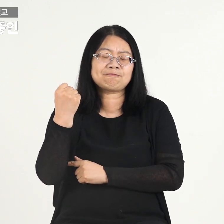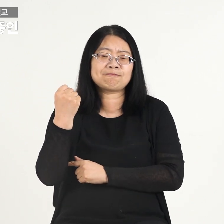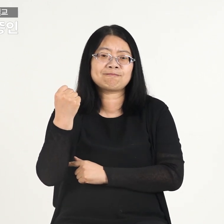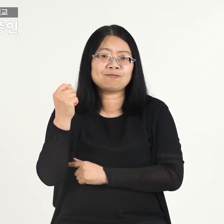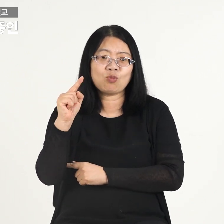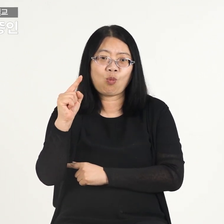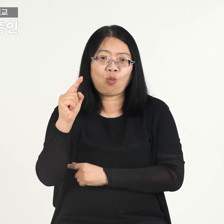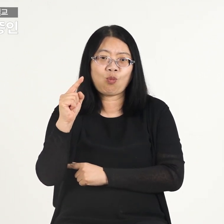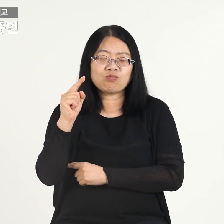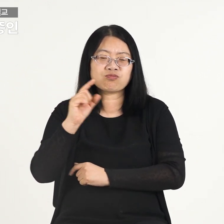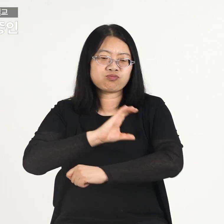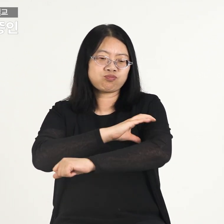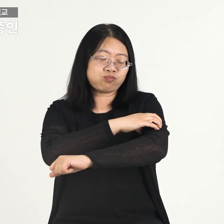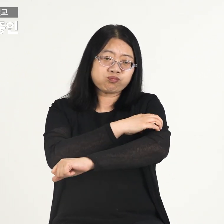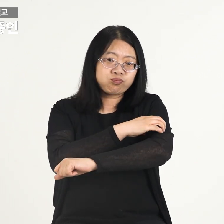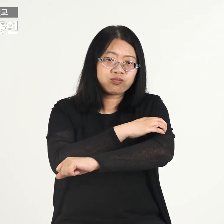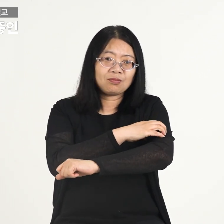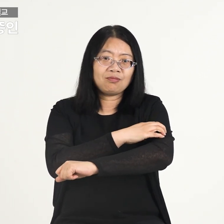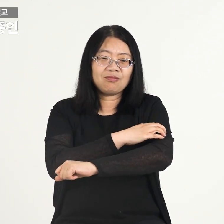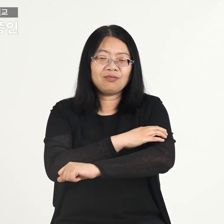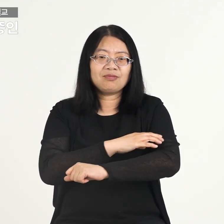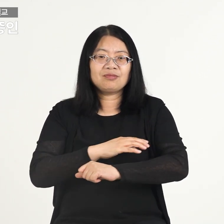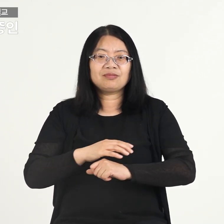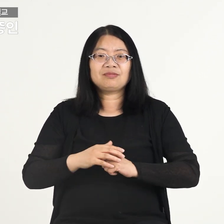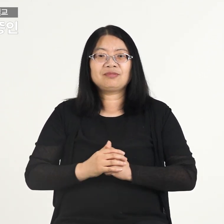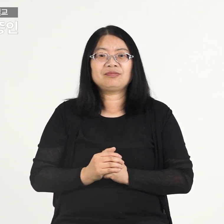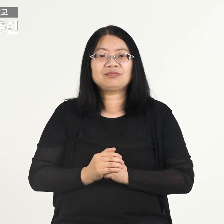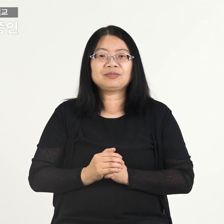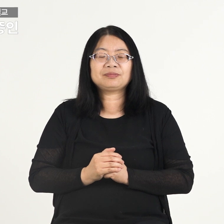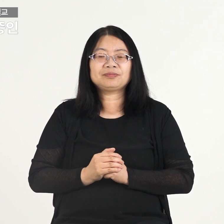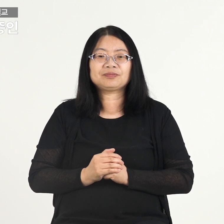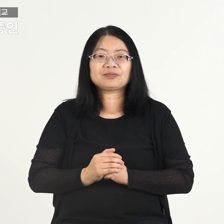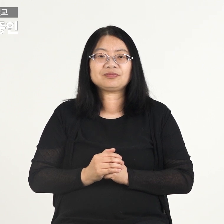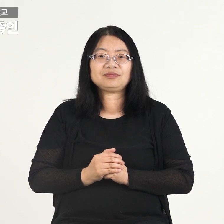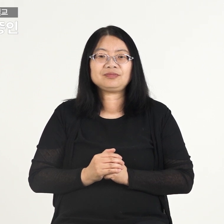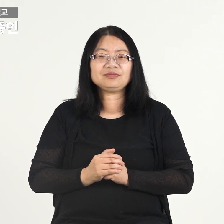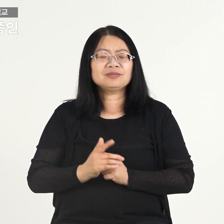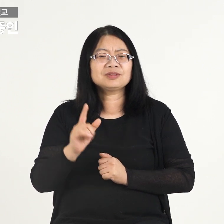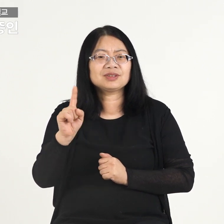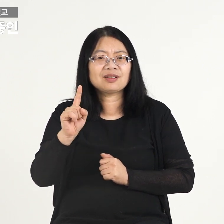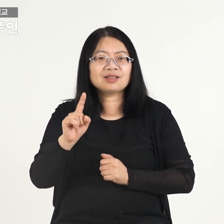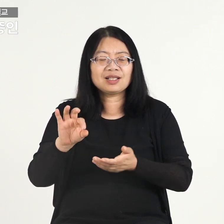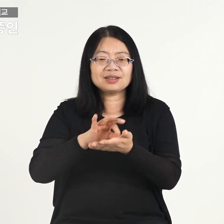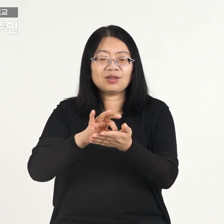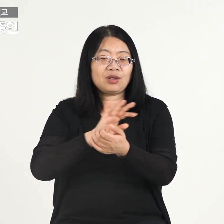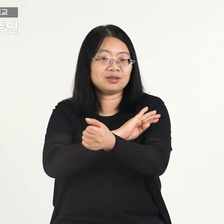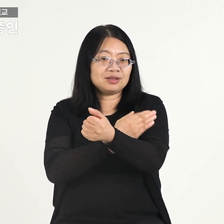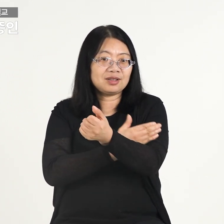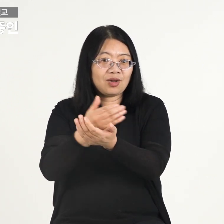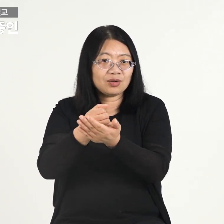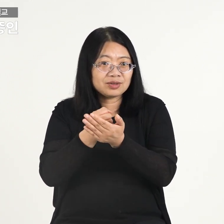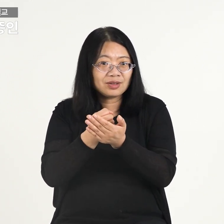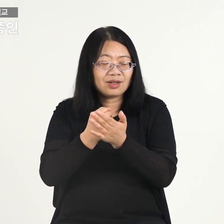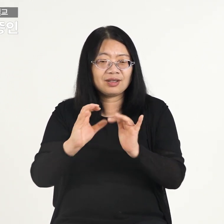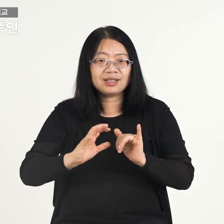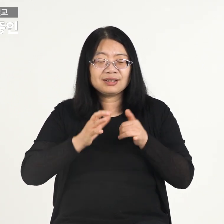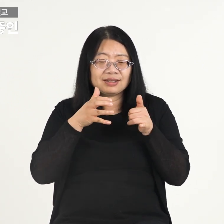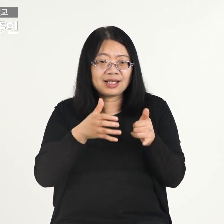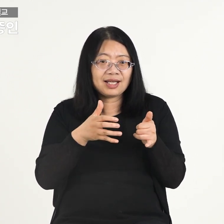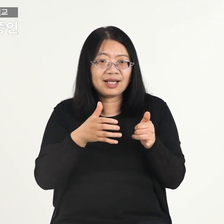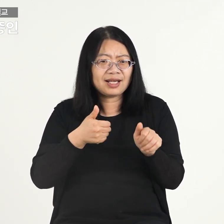세력으로, 어떤 맨파워로, 어떤 재정의 능력으로